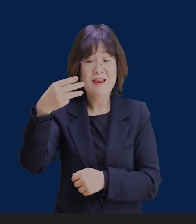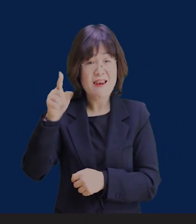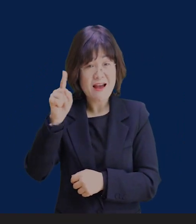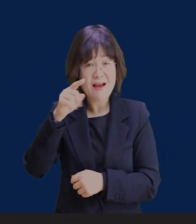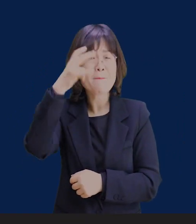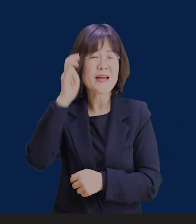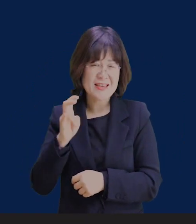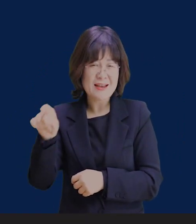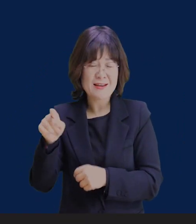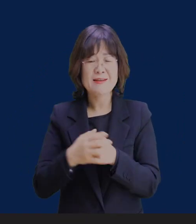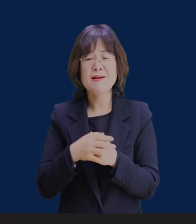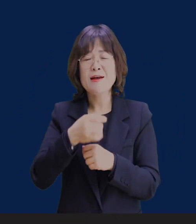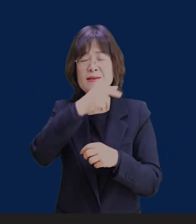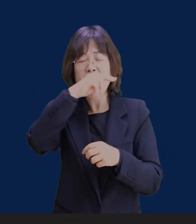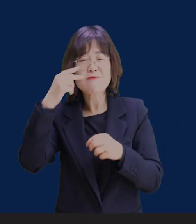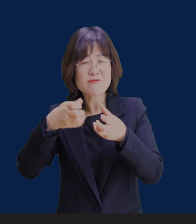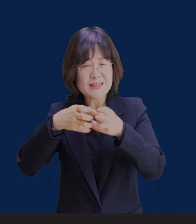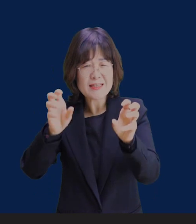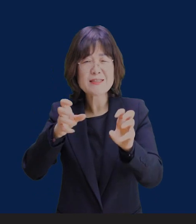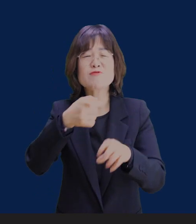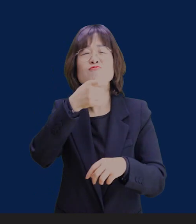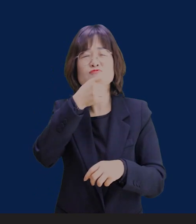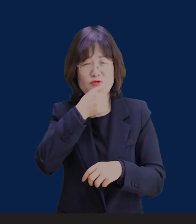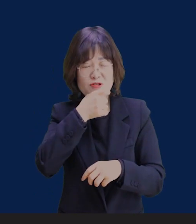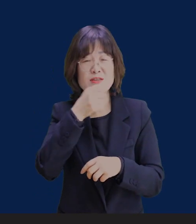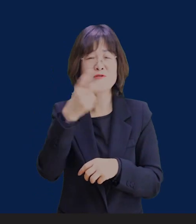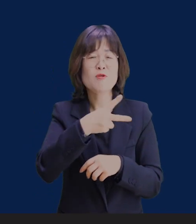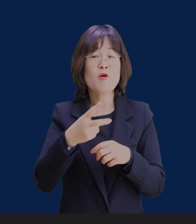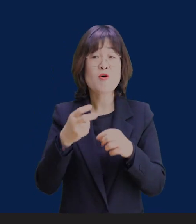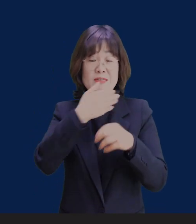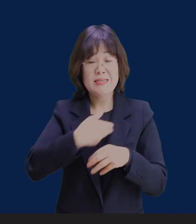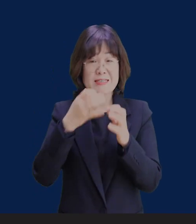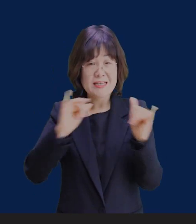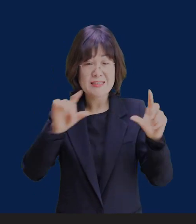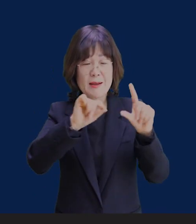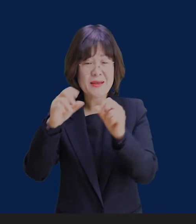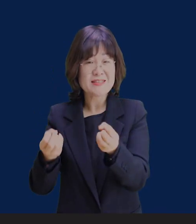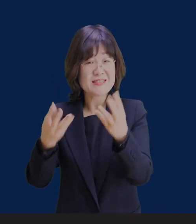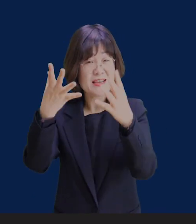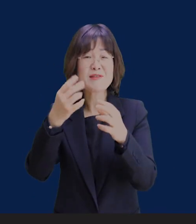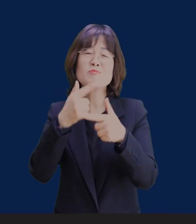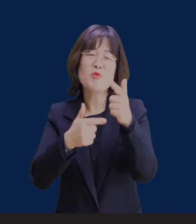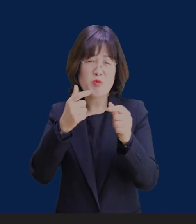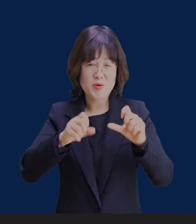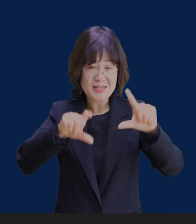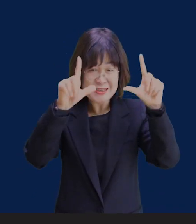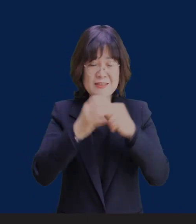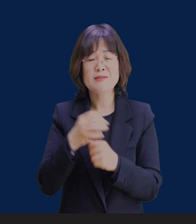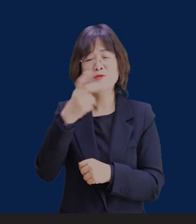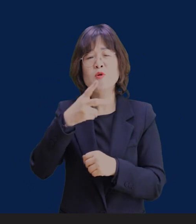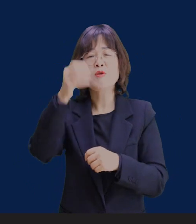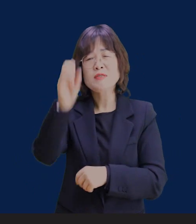옥합을 깨뜨렸던 수요일, 제자들과 최후의 만찬을 행하신 목요일, 그리고 십자가에